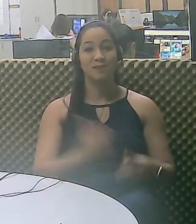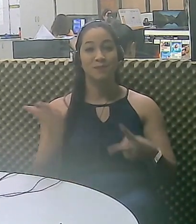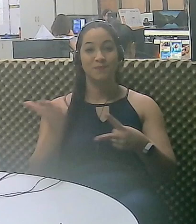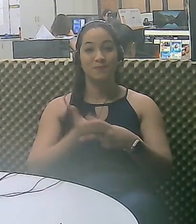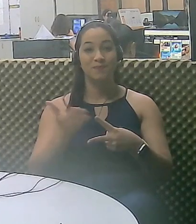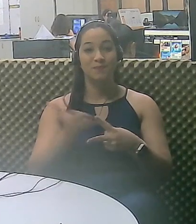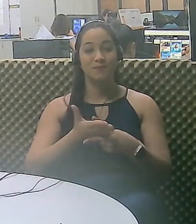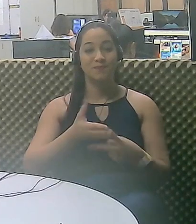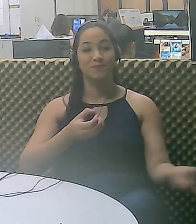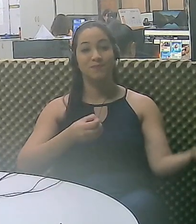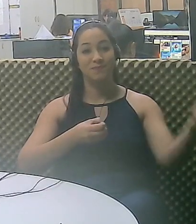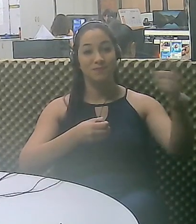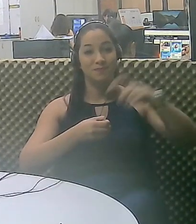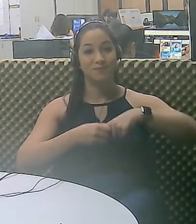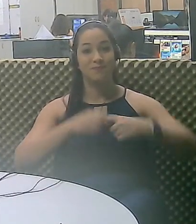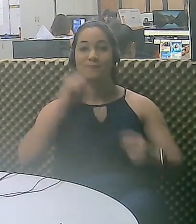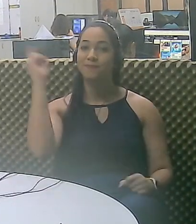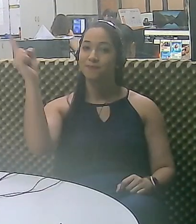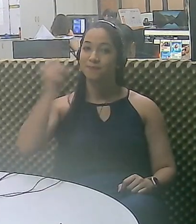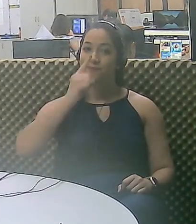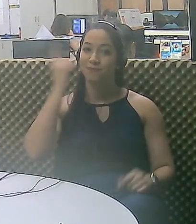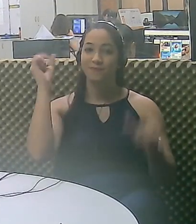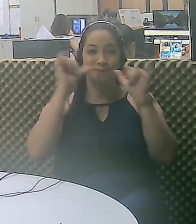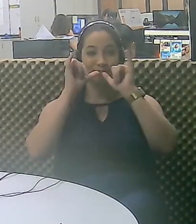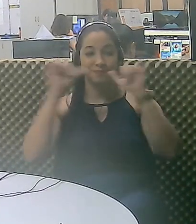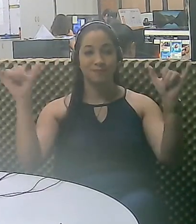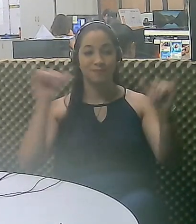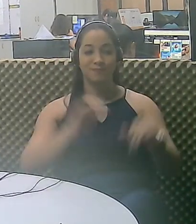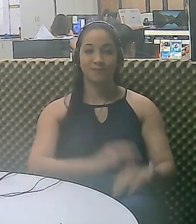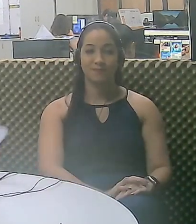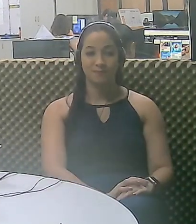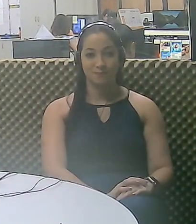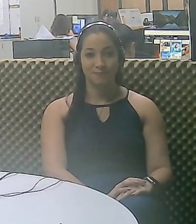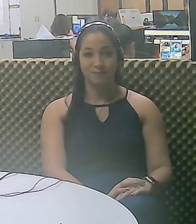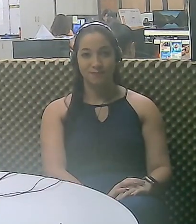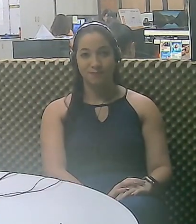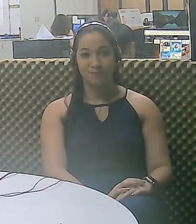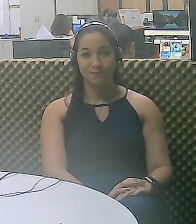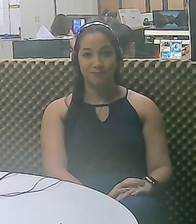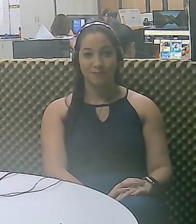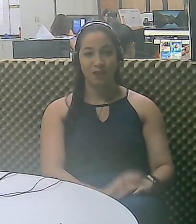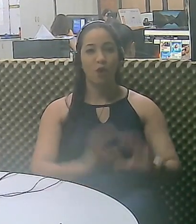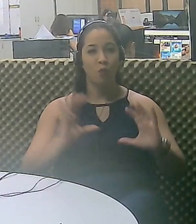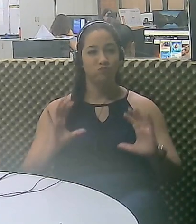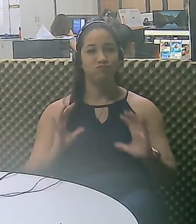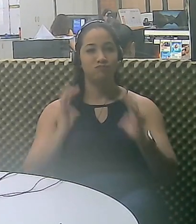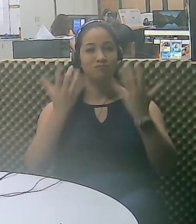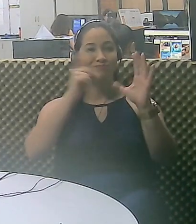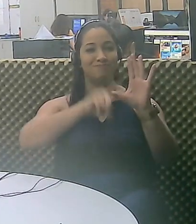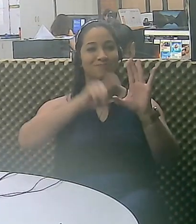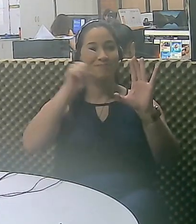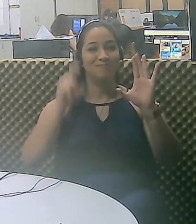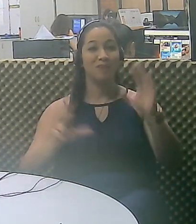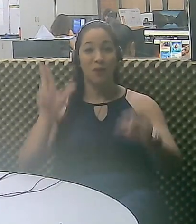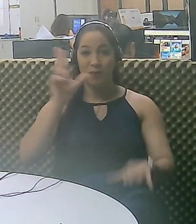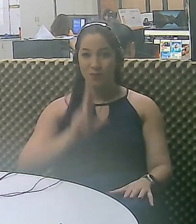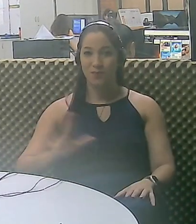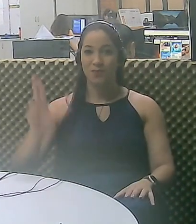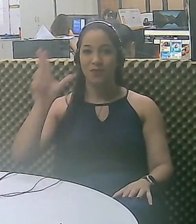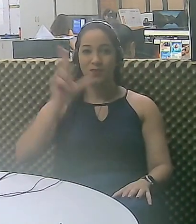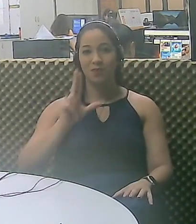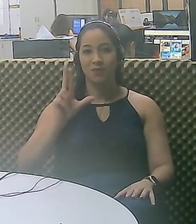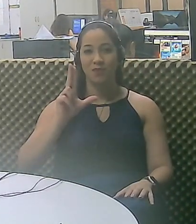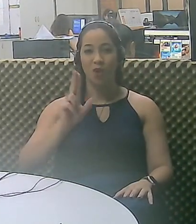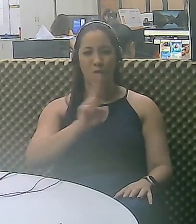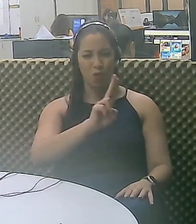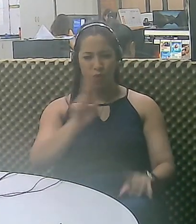Vamos agora a um breve intervalo e na volta tem giro de notícias. Mutirão Dívida Zero em Uberlândia. É pra deixar seu